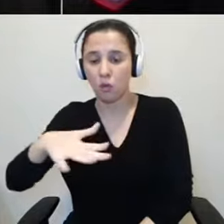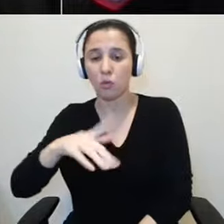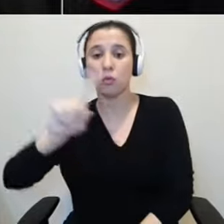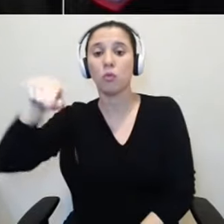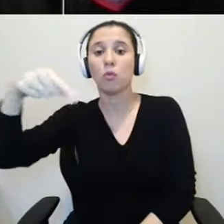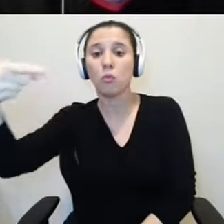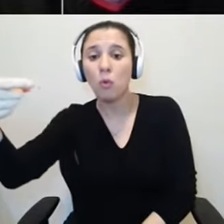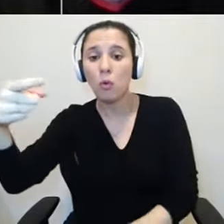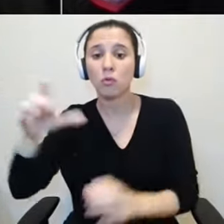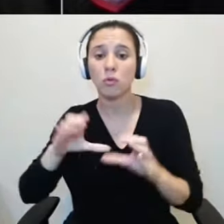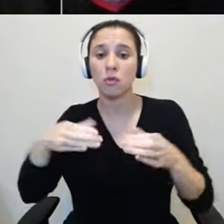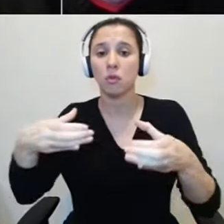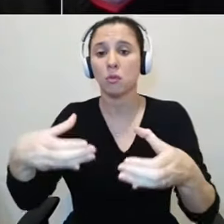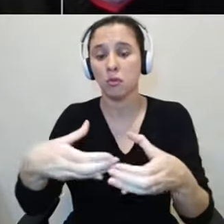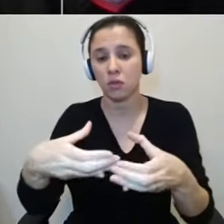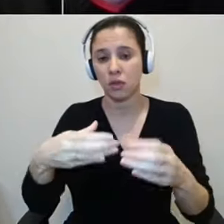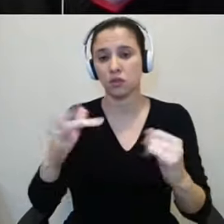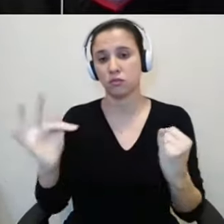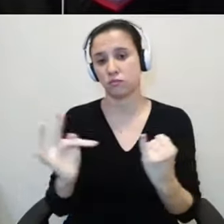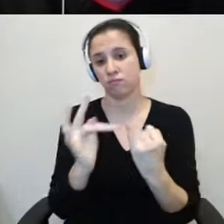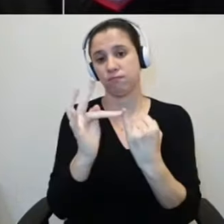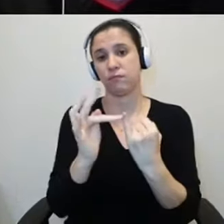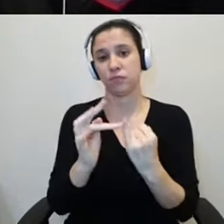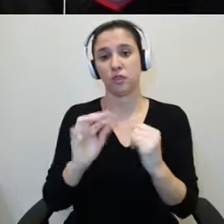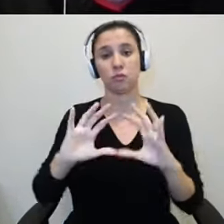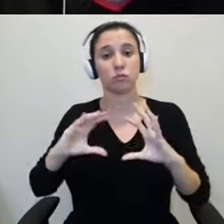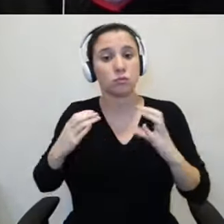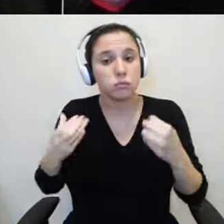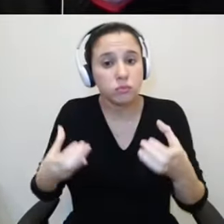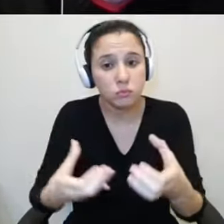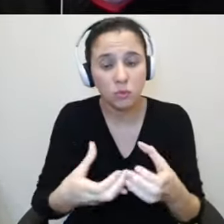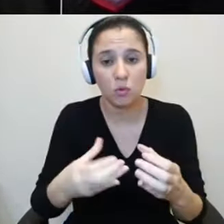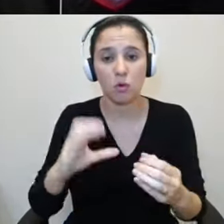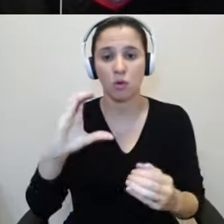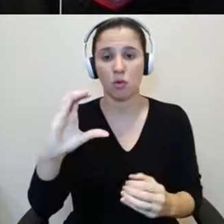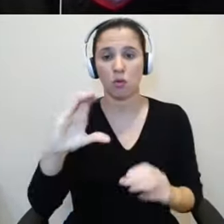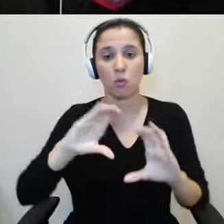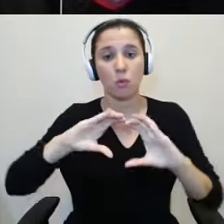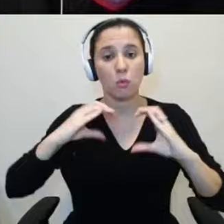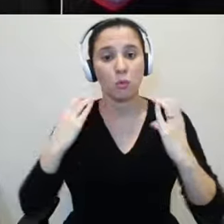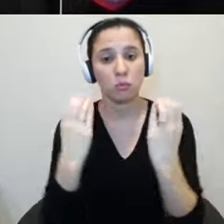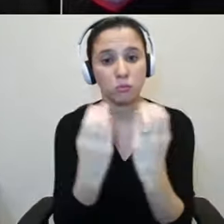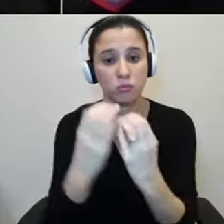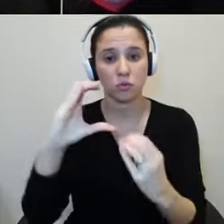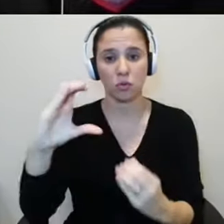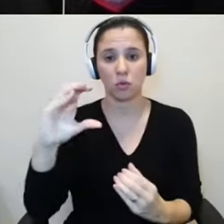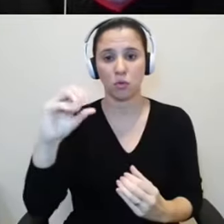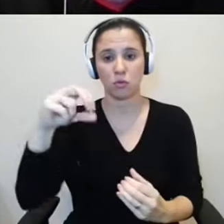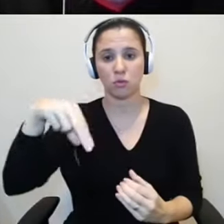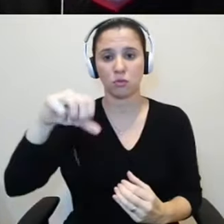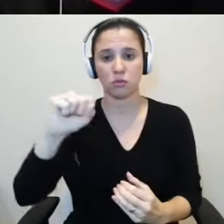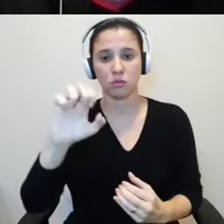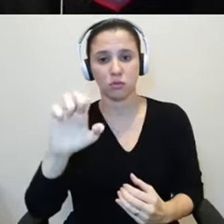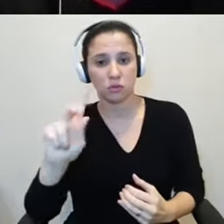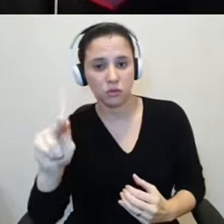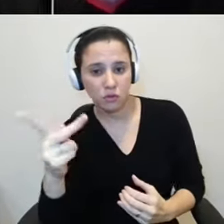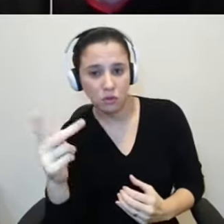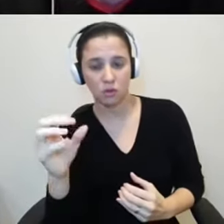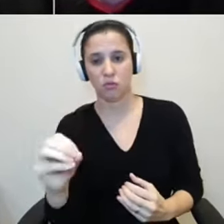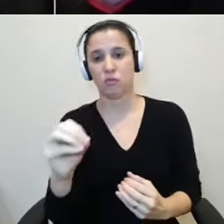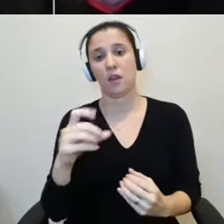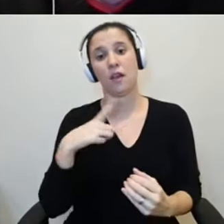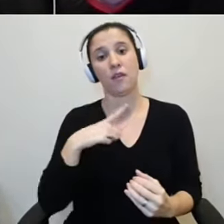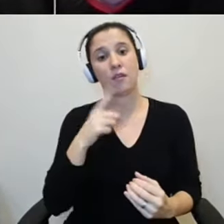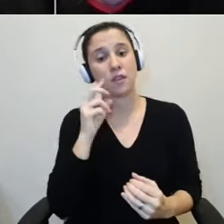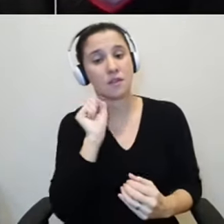as principais questões do campus. Então, isso também vai passar por ali. E nós teremos, pessoal, e aqui já fica o primeiro convite